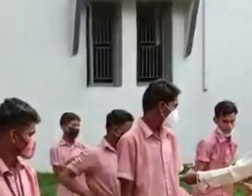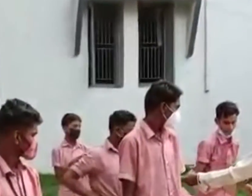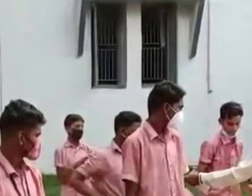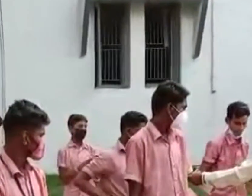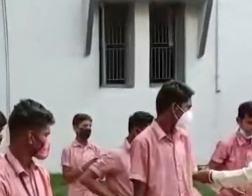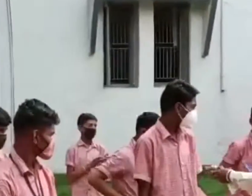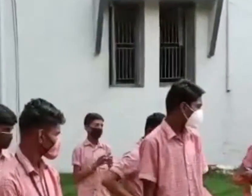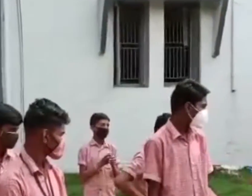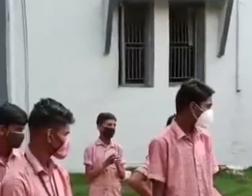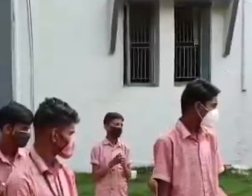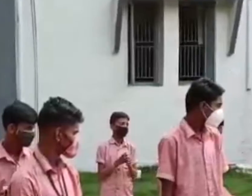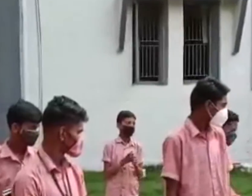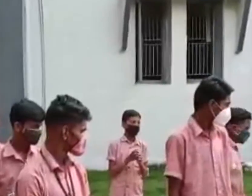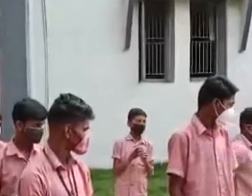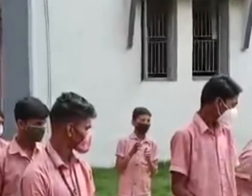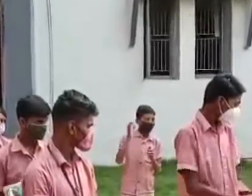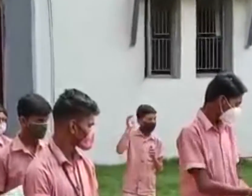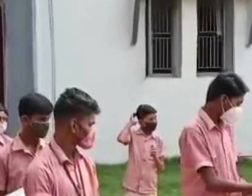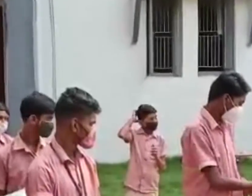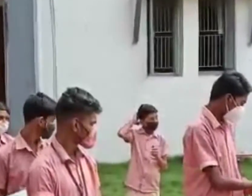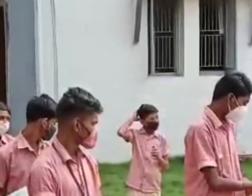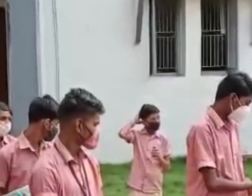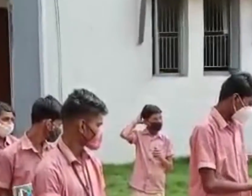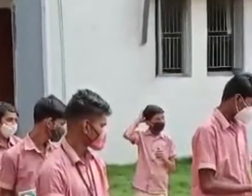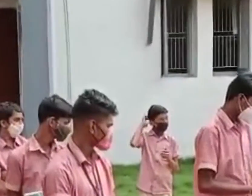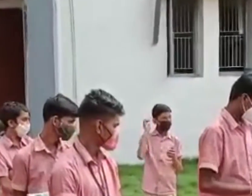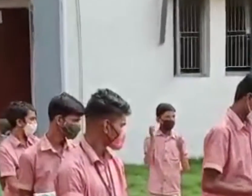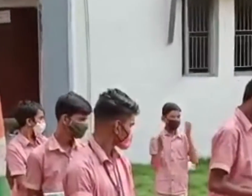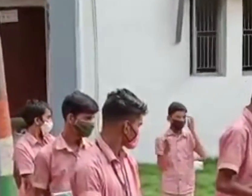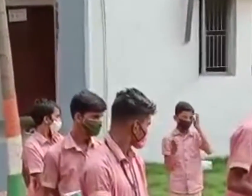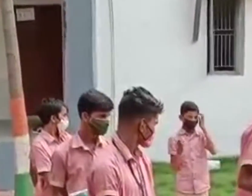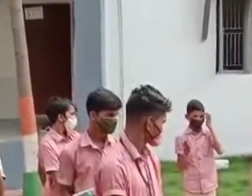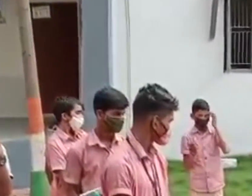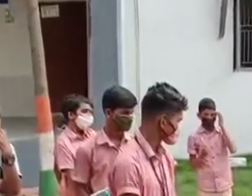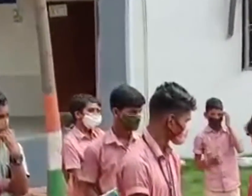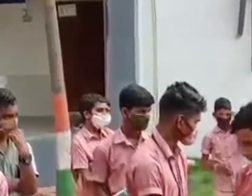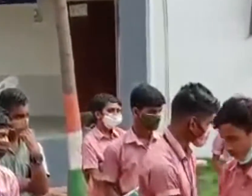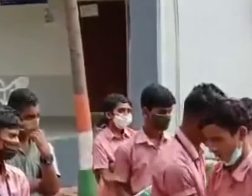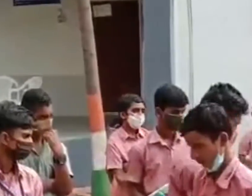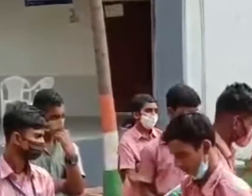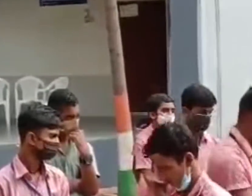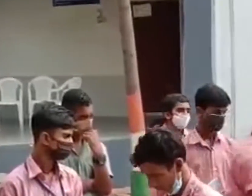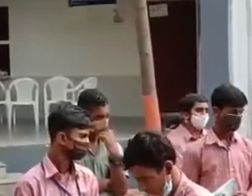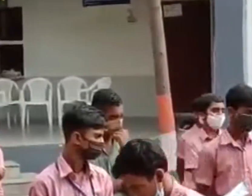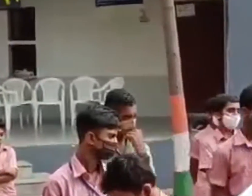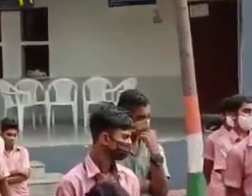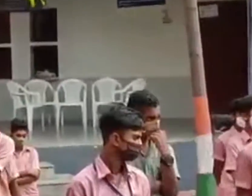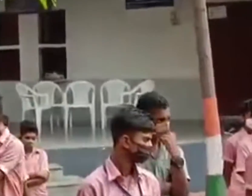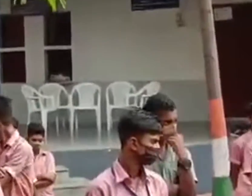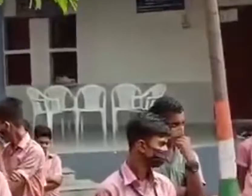લગભગ 7.20 કરોડ લોકો બધિર છે। તેઓ વિવિધ પ્રકારની 300 સાંકેતિક ભાષાઓનો ઉપયોગ કરે છે। તેમના